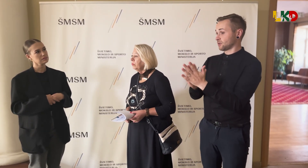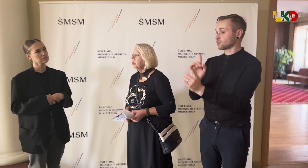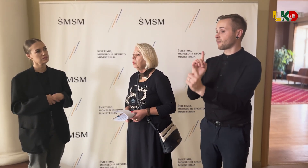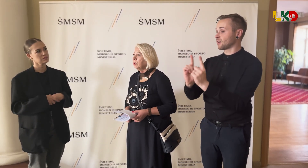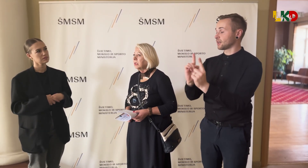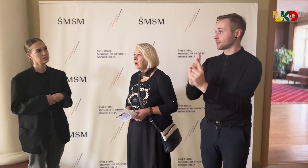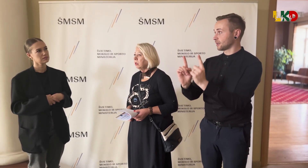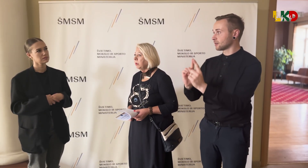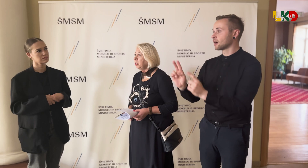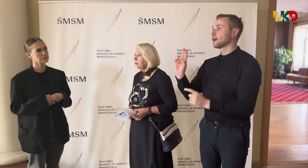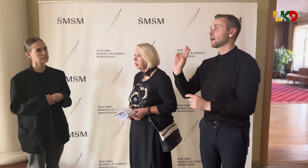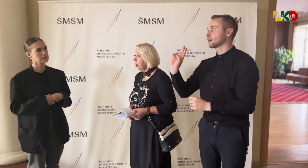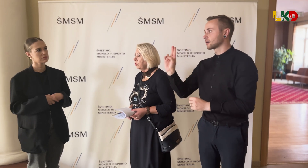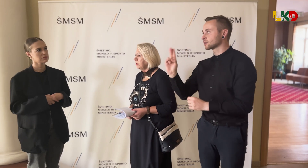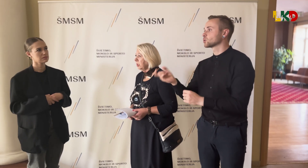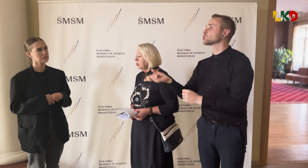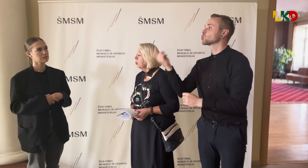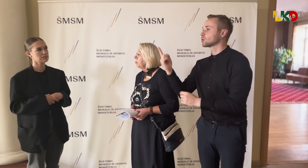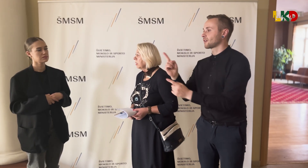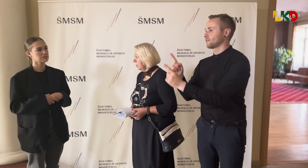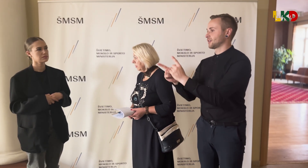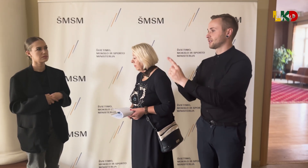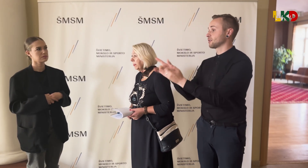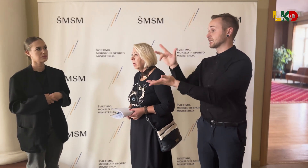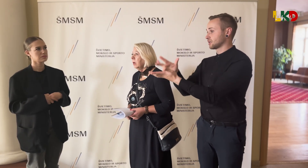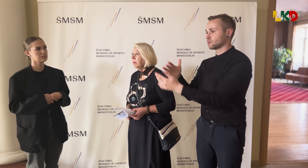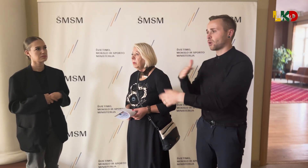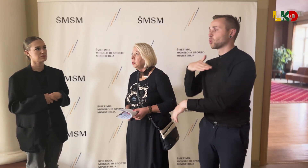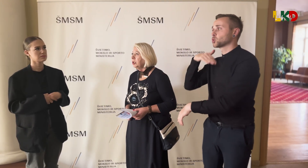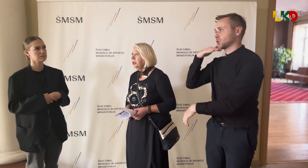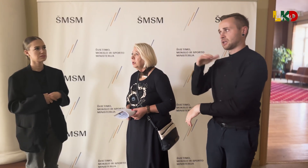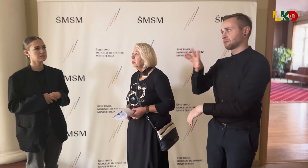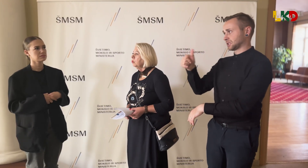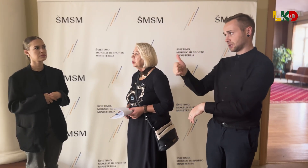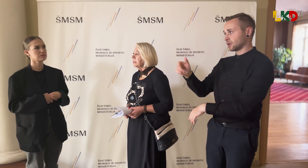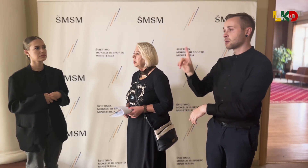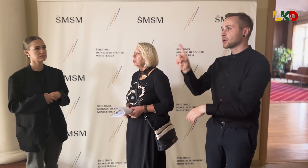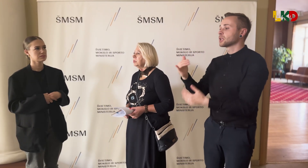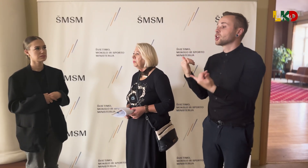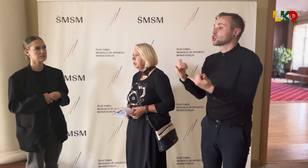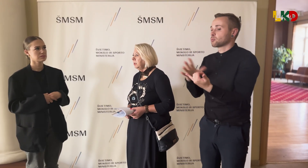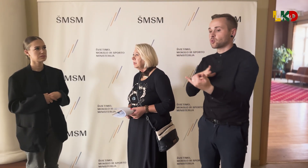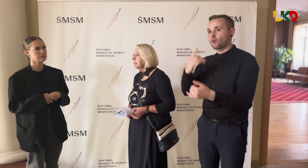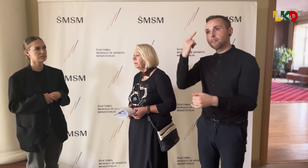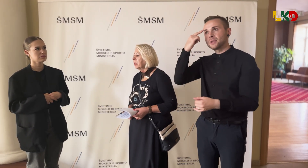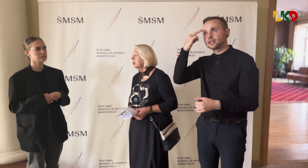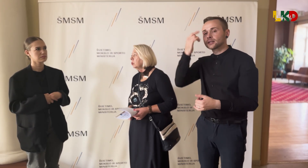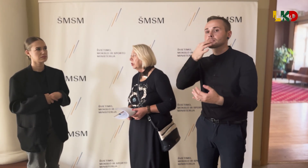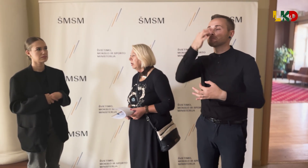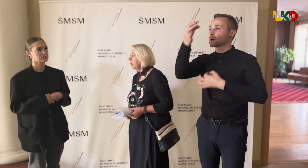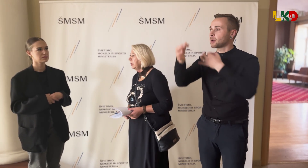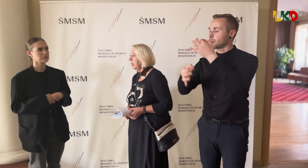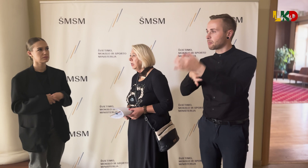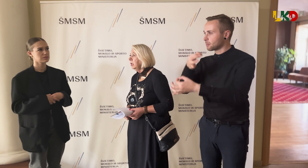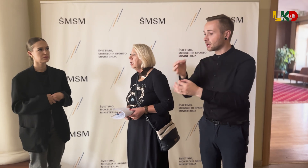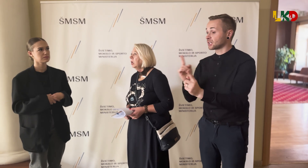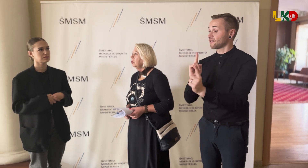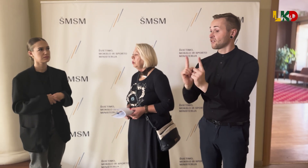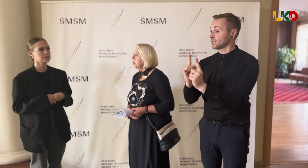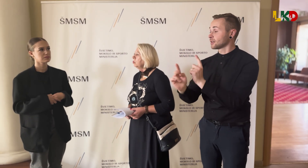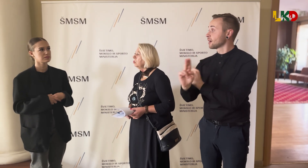vertėjų, kuriuos gauname iš vertėjų centro, pakanka. Bet šiandieną buvo išsakytas mintis, kad tokie